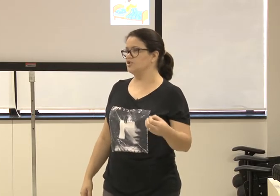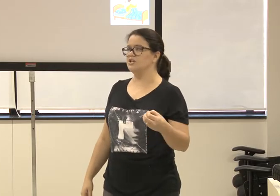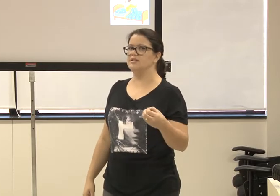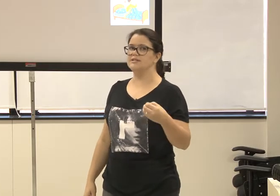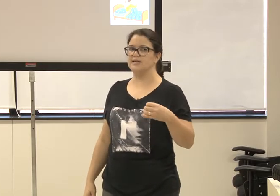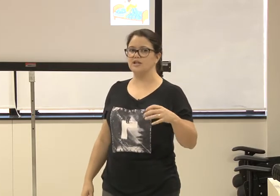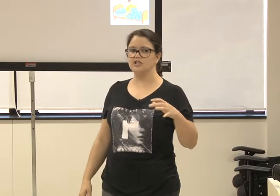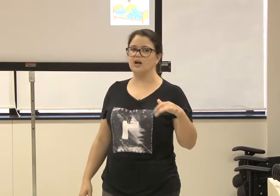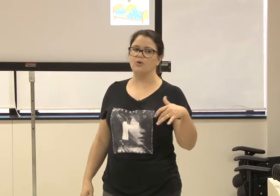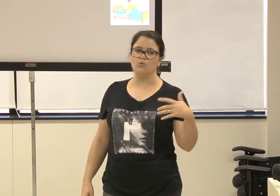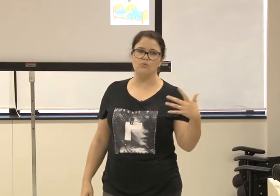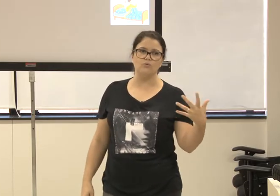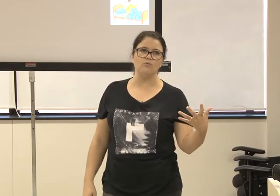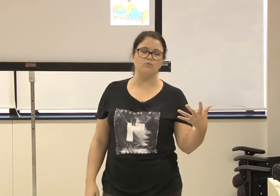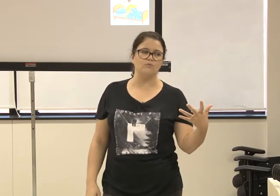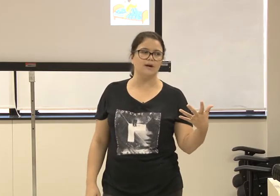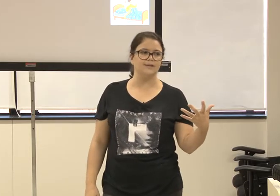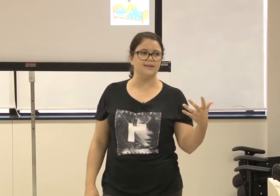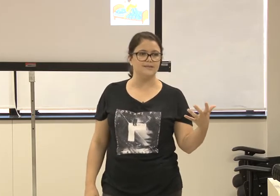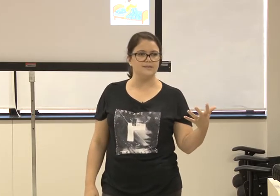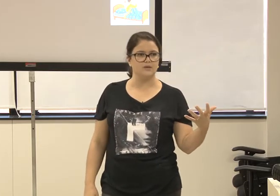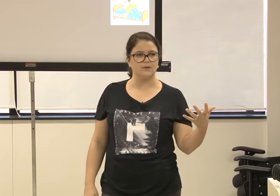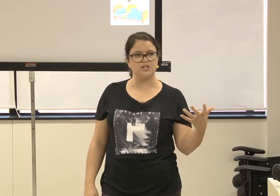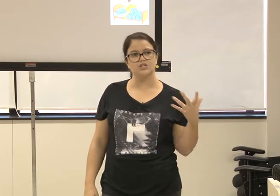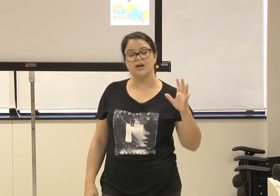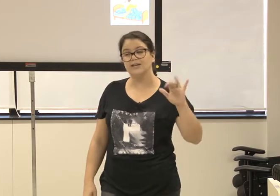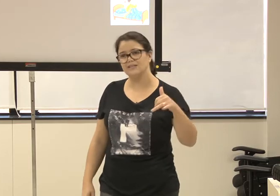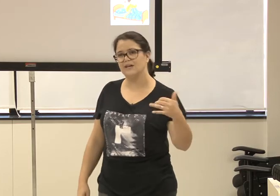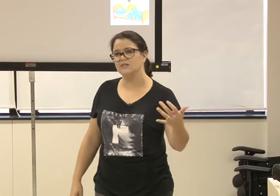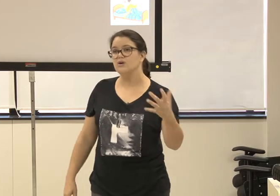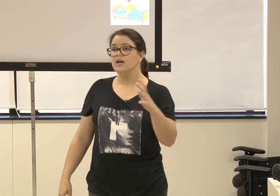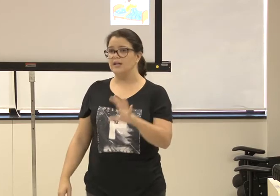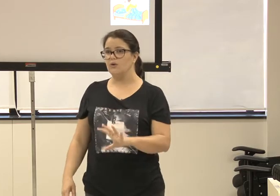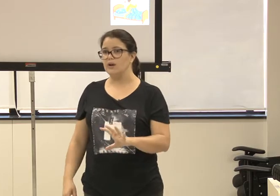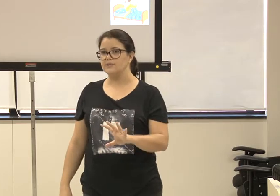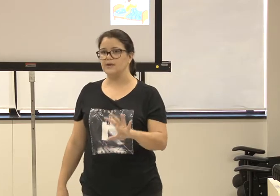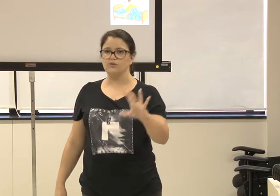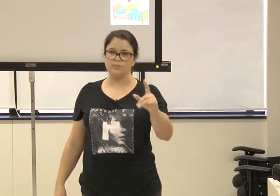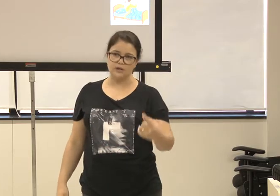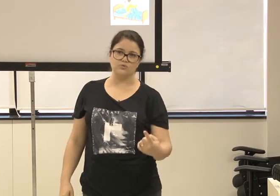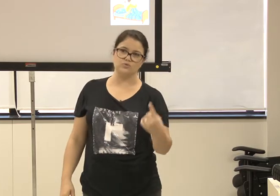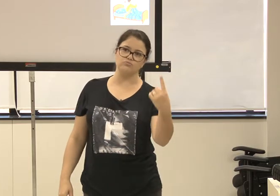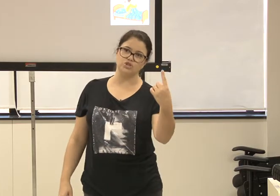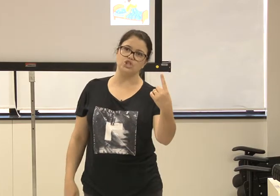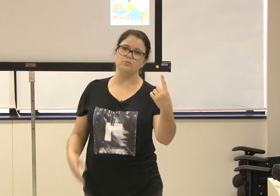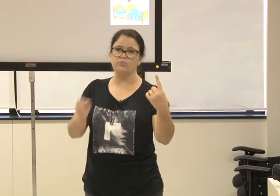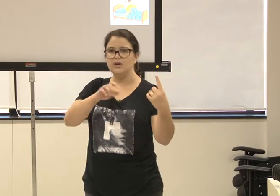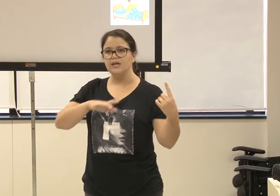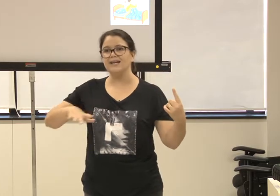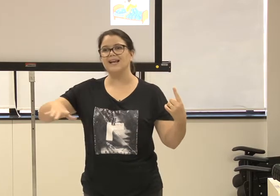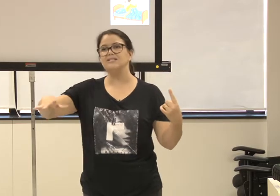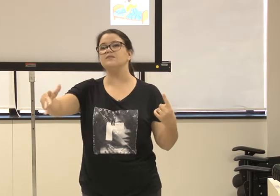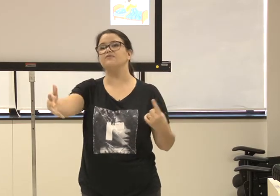necessariamente seja uma descrição imagética. E nesse caso, ele é um classificador, porque ele usa um tipo e